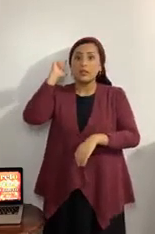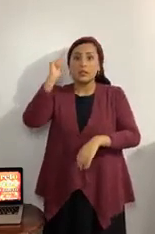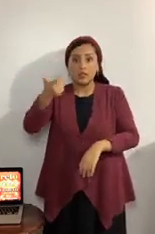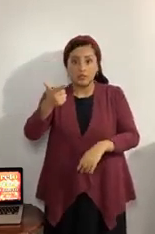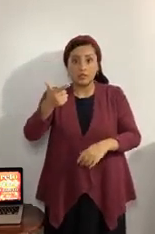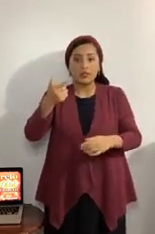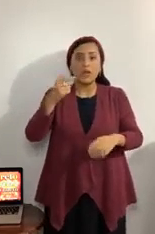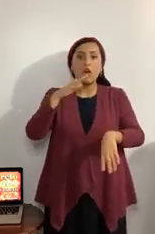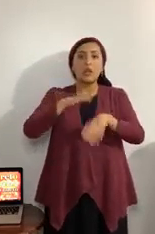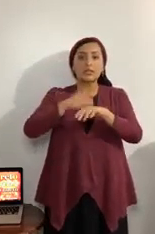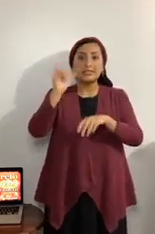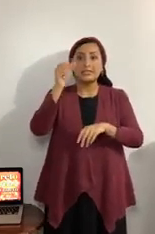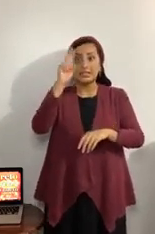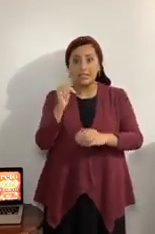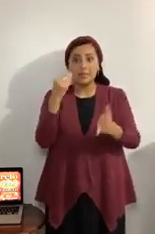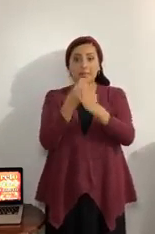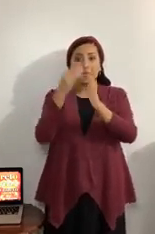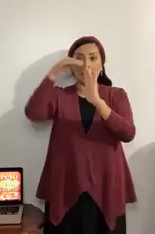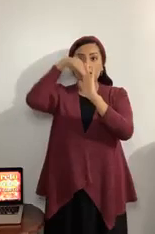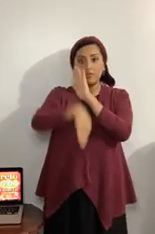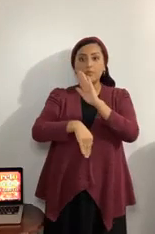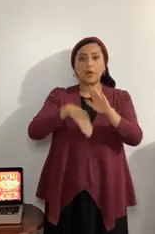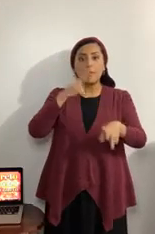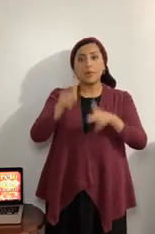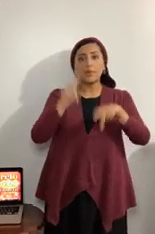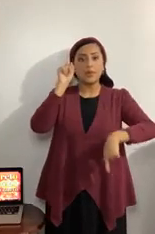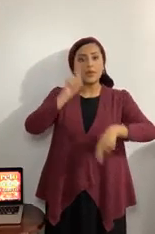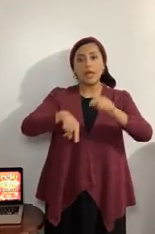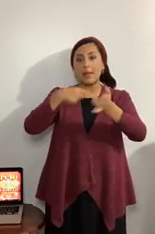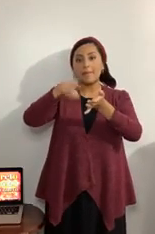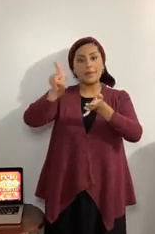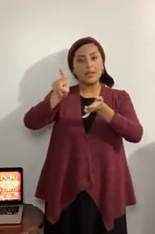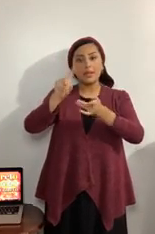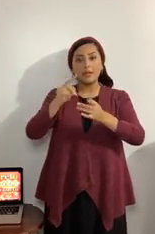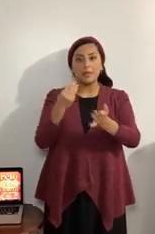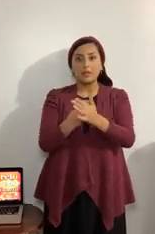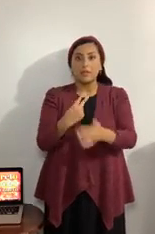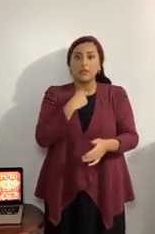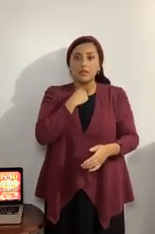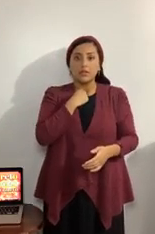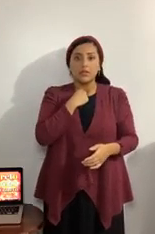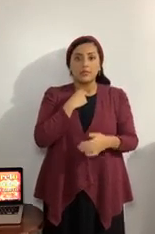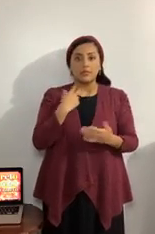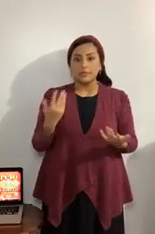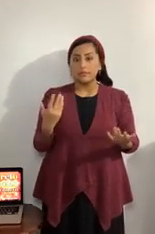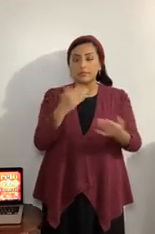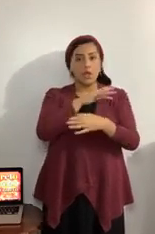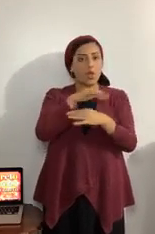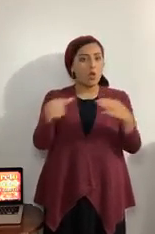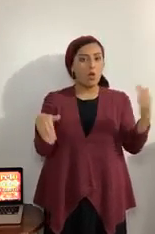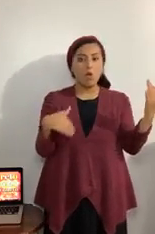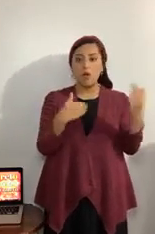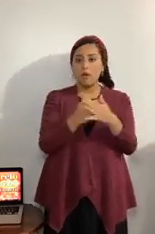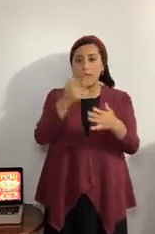enero y la gente no puede pagar y se endeuda y quedan atrapados. Todos son trampas de Satanás, valga la